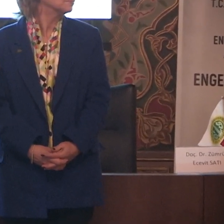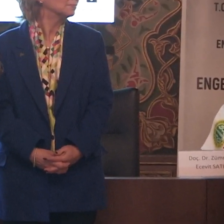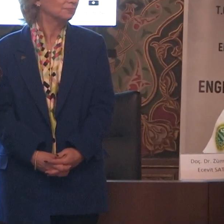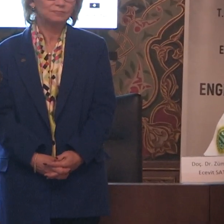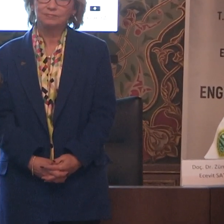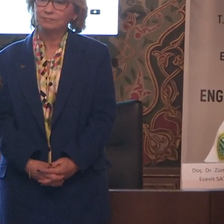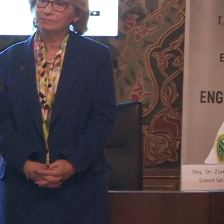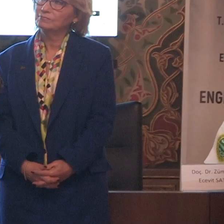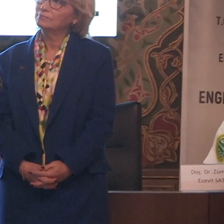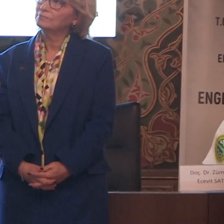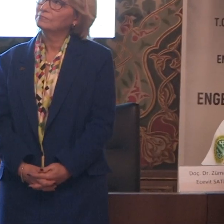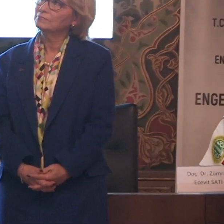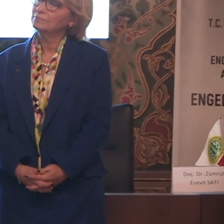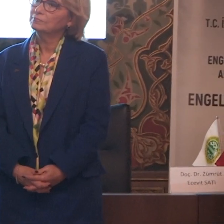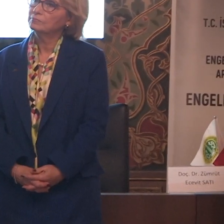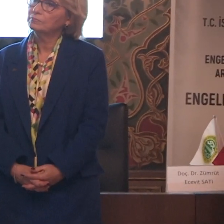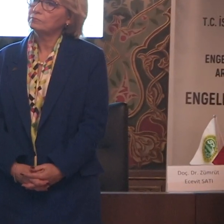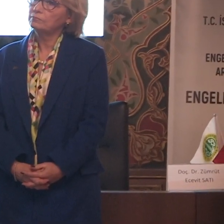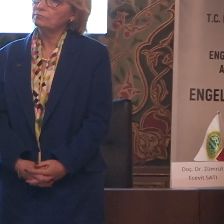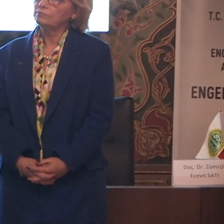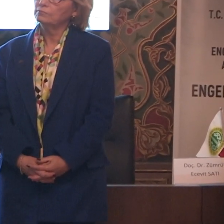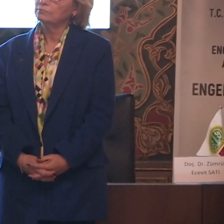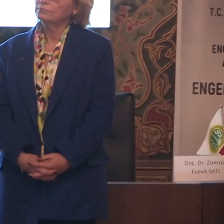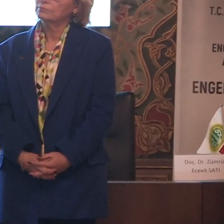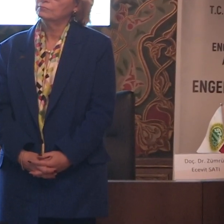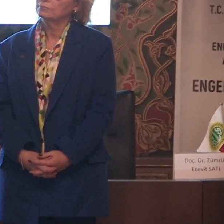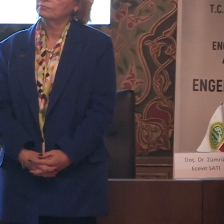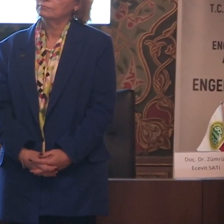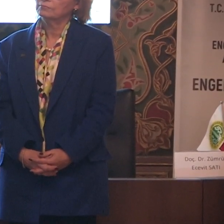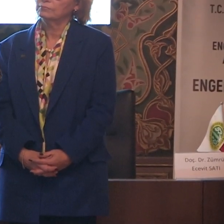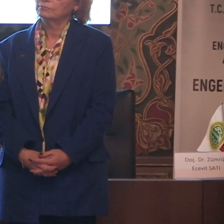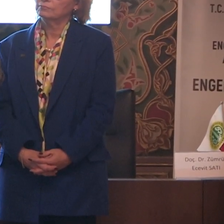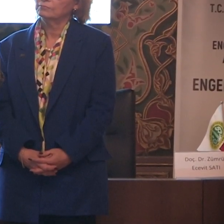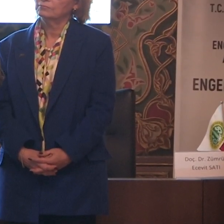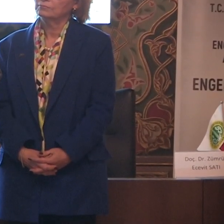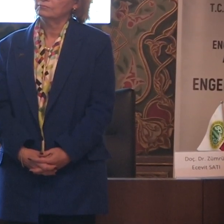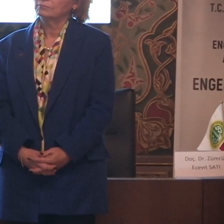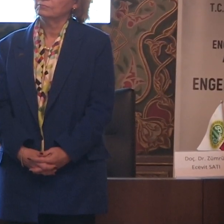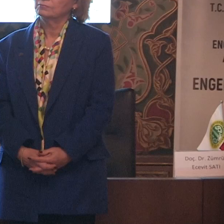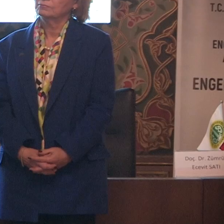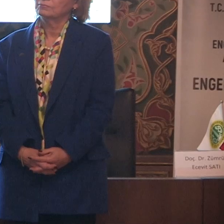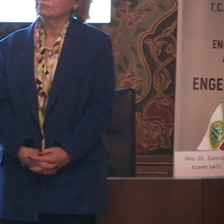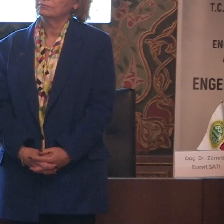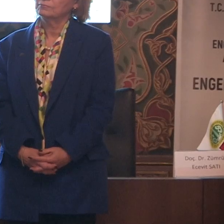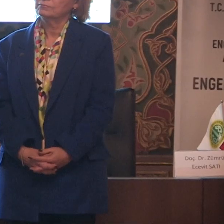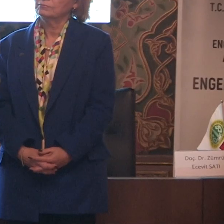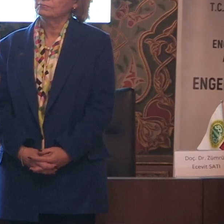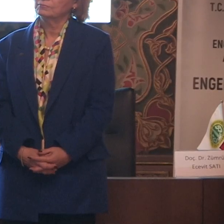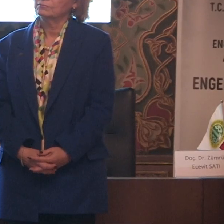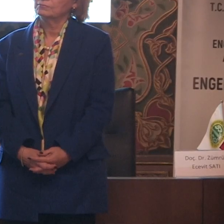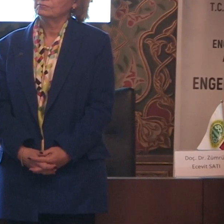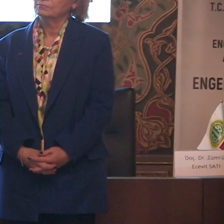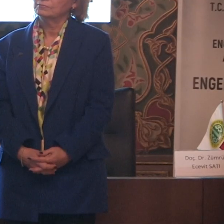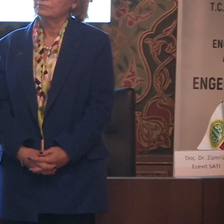kontenjanında aranacak şartlarına ilişkin. Bu yönetmelik 18 maddeden oluşuyordu. 17. maddesi 2022-2023 öğretim yılında